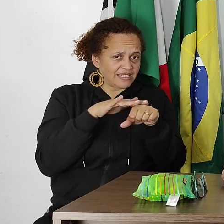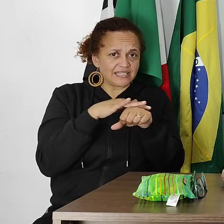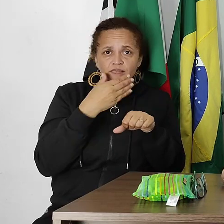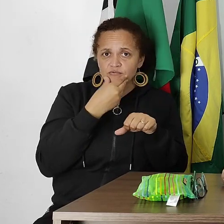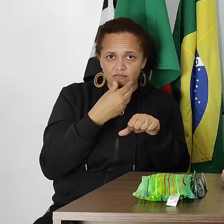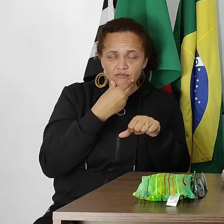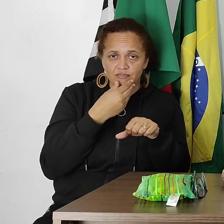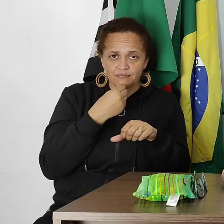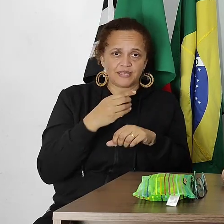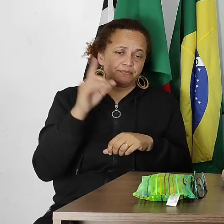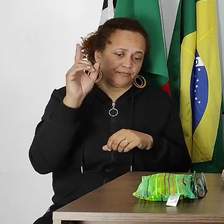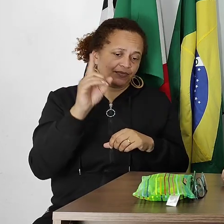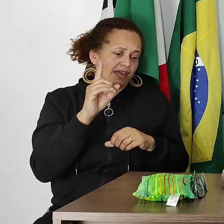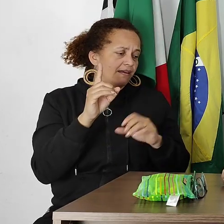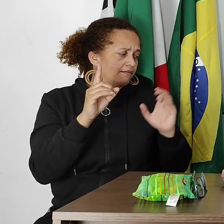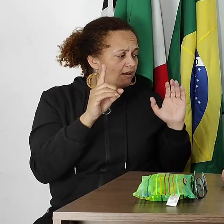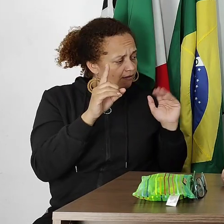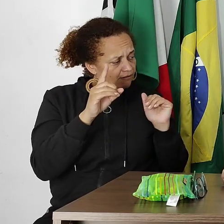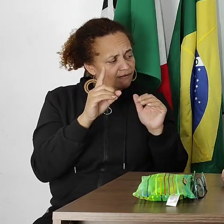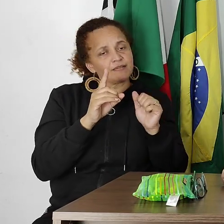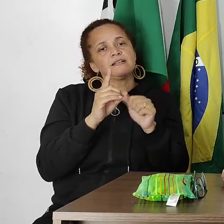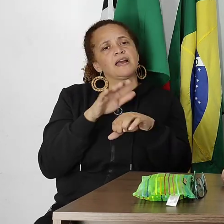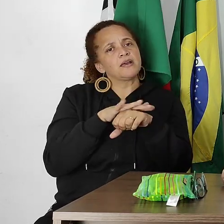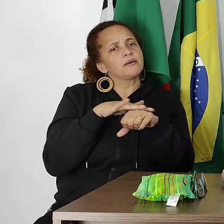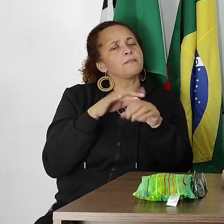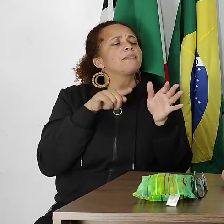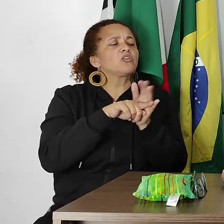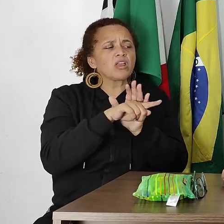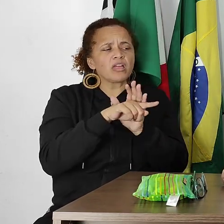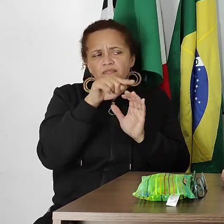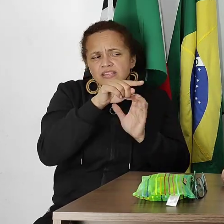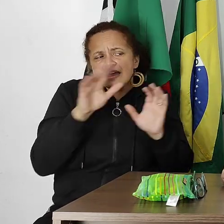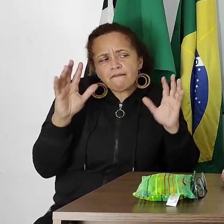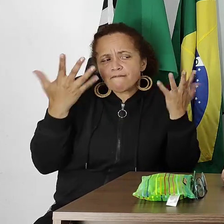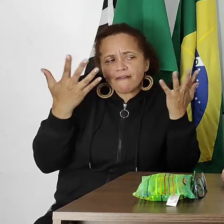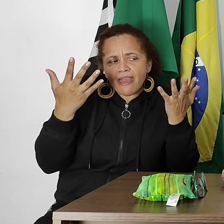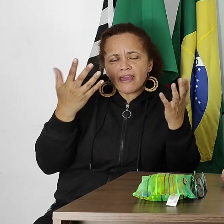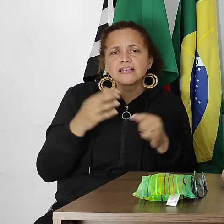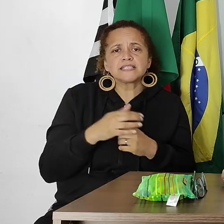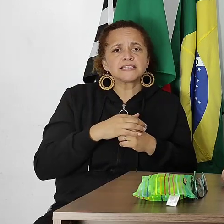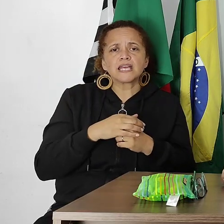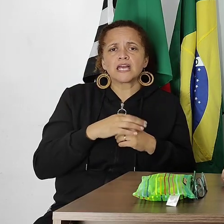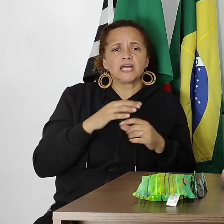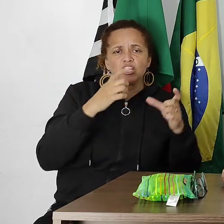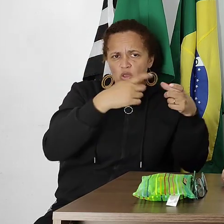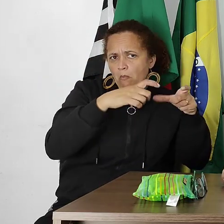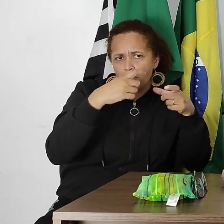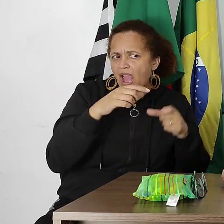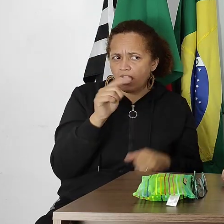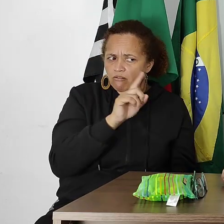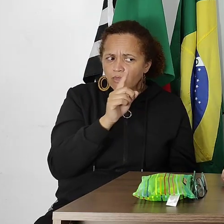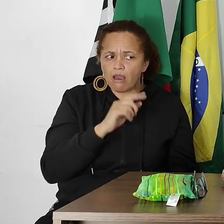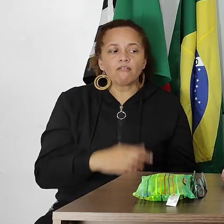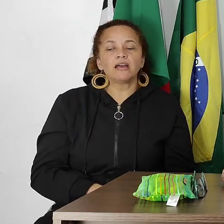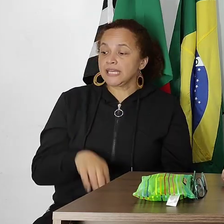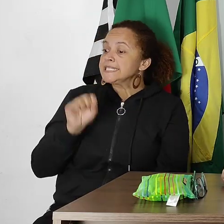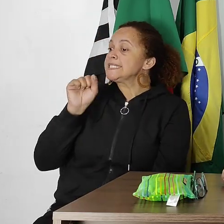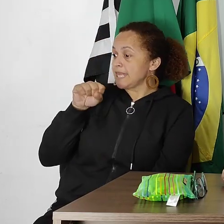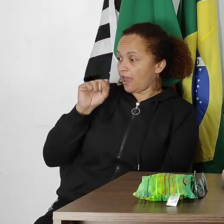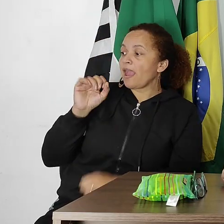não vai na quermesse do Helena Maria? Falei pra ele falou, eu vou. Eu falei, vamos combinar de sábado a gente tá lá e a gente